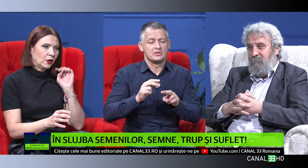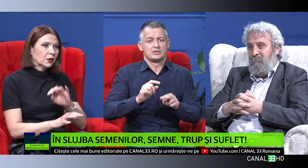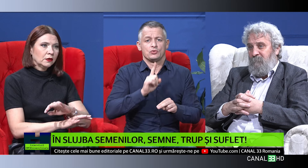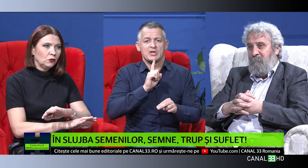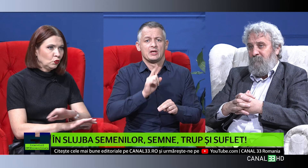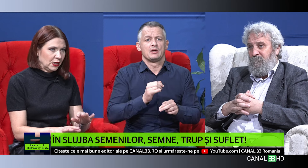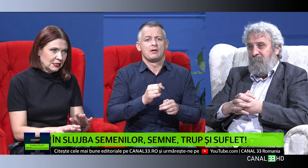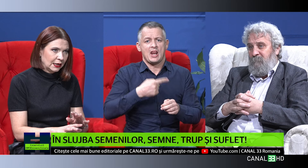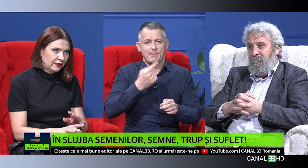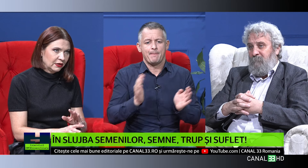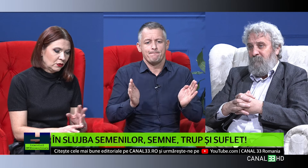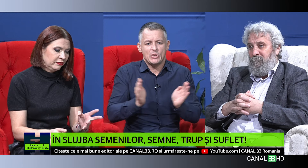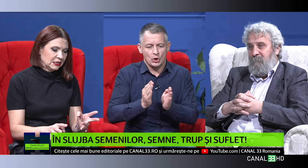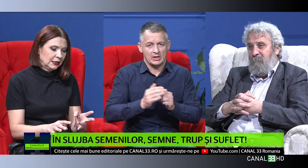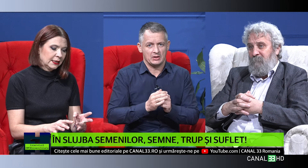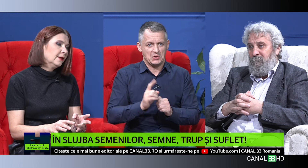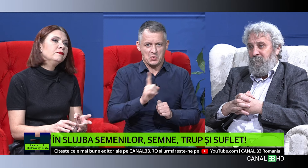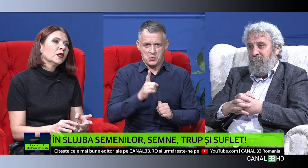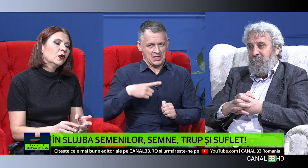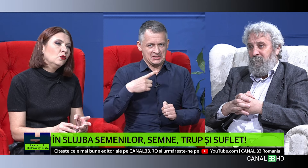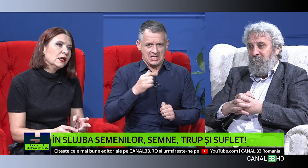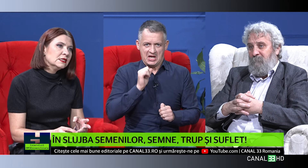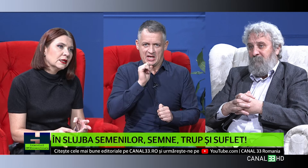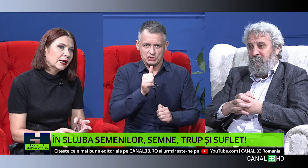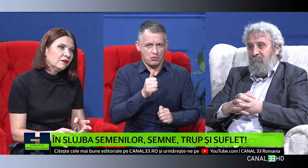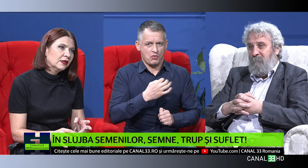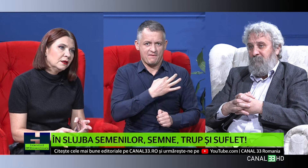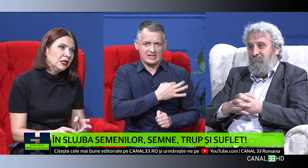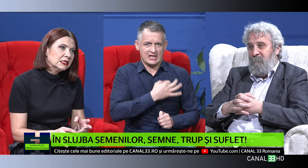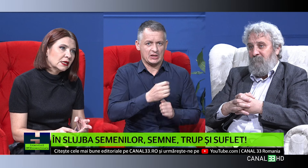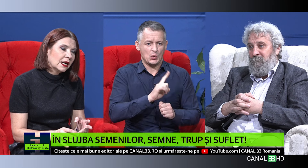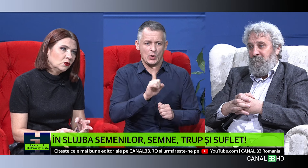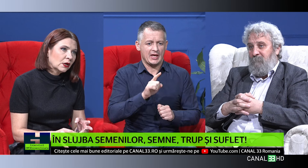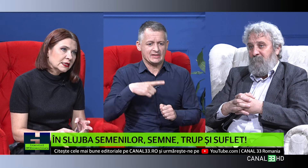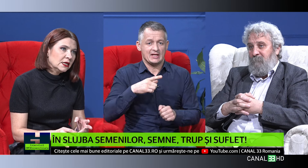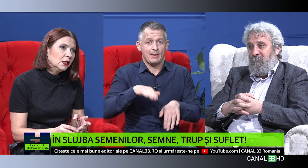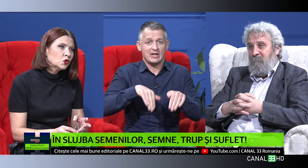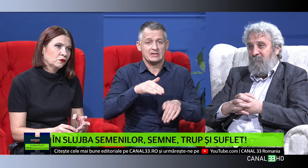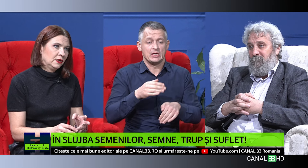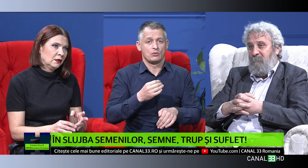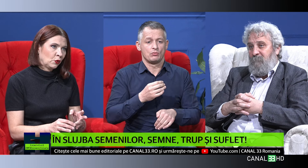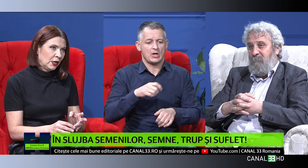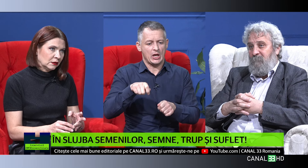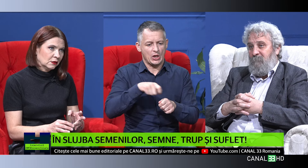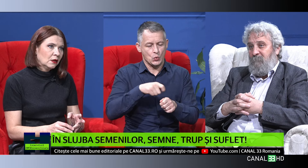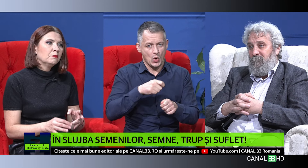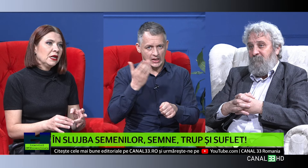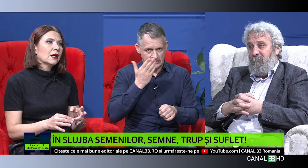spunem. Nu există la nivel de universitate, nu există la nivel de Minister al Educației niciun fel de proiect prin